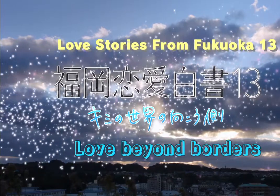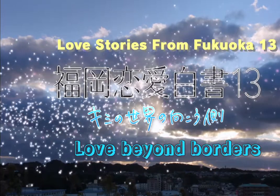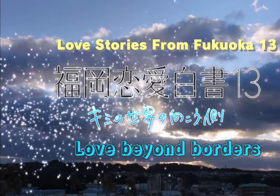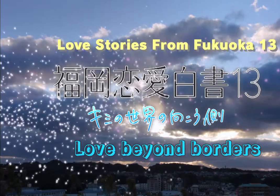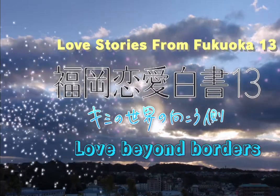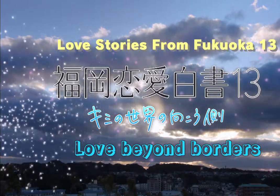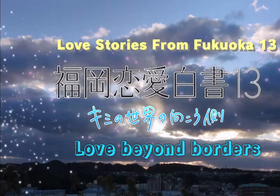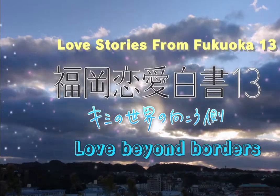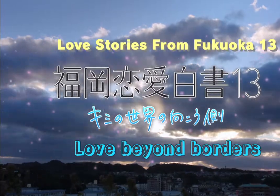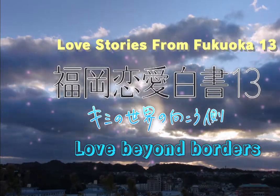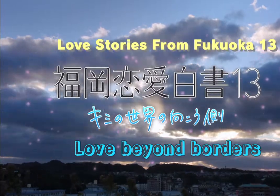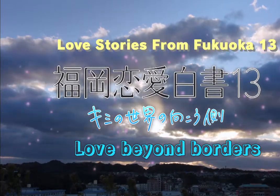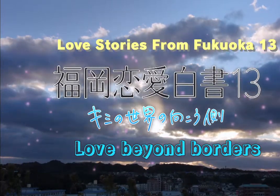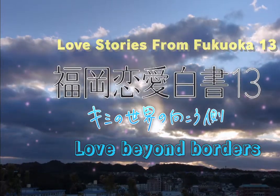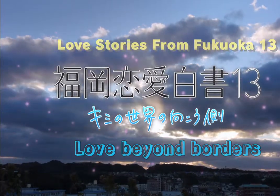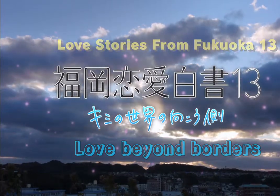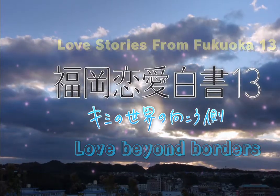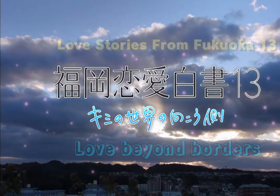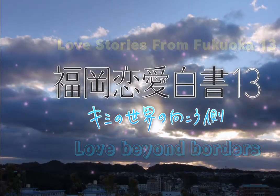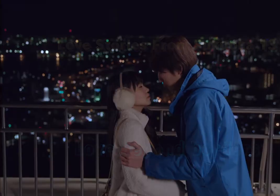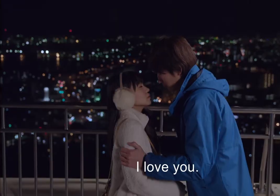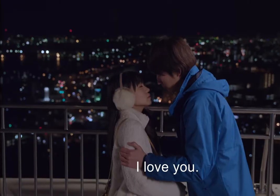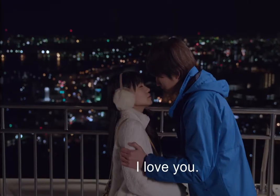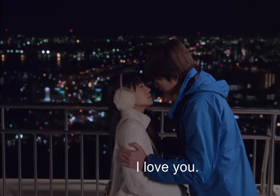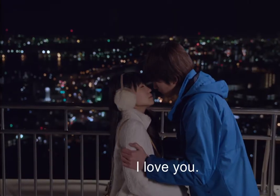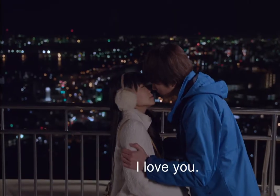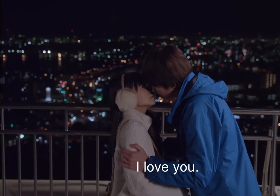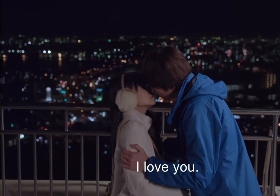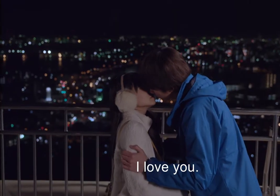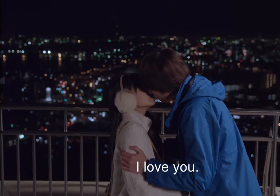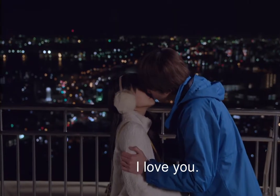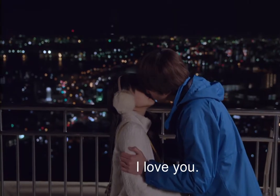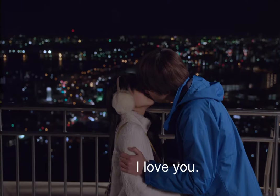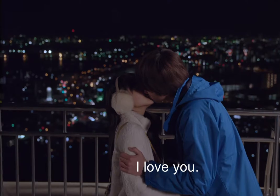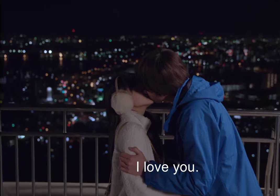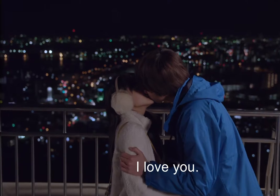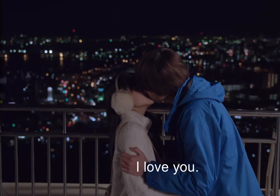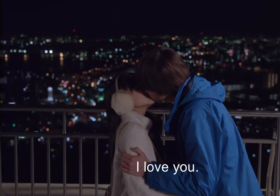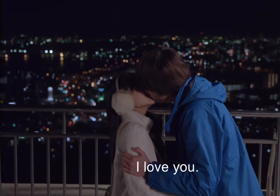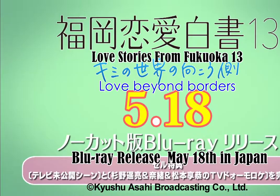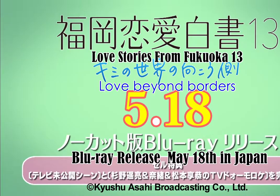君の世界の向こう側。 君のことが好きです。